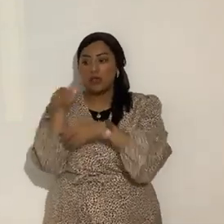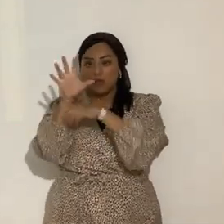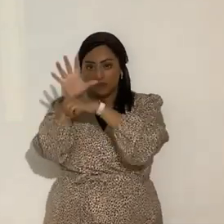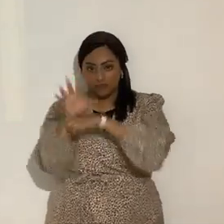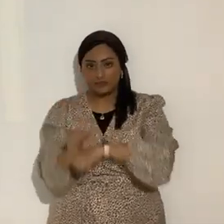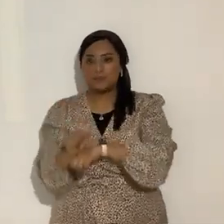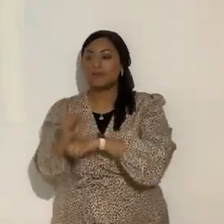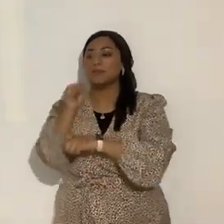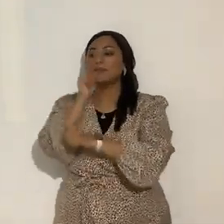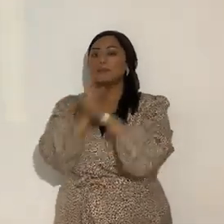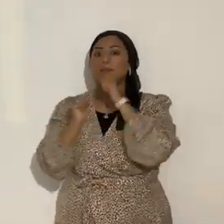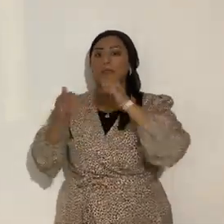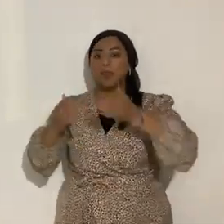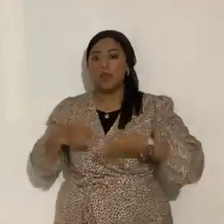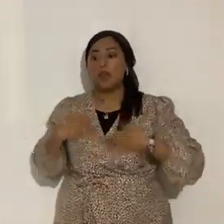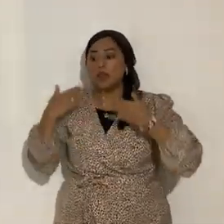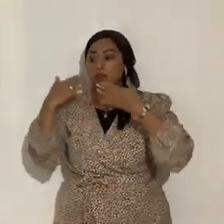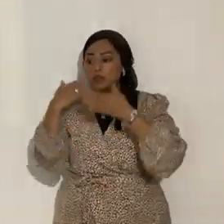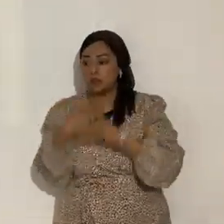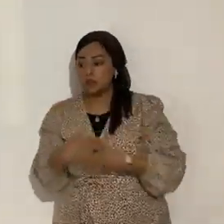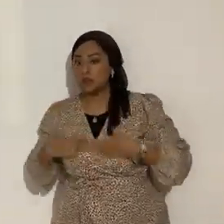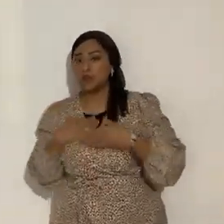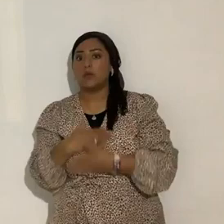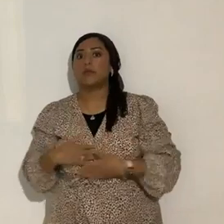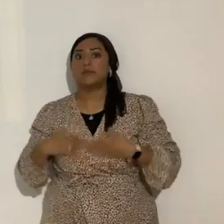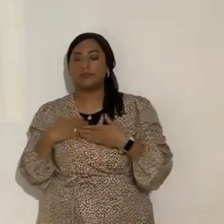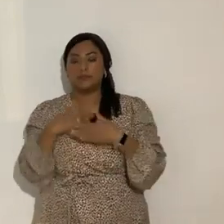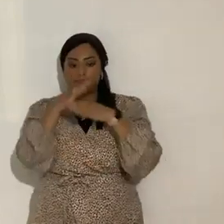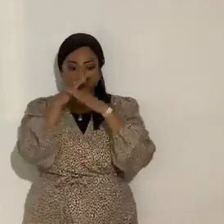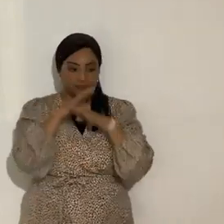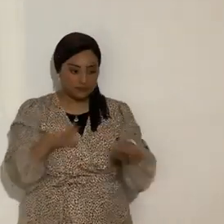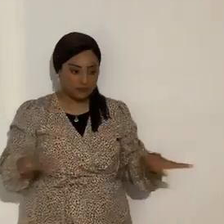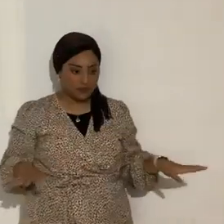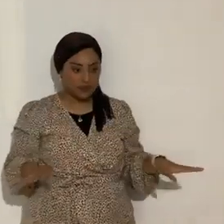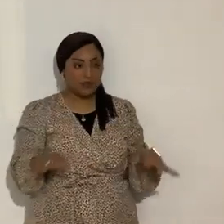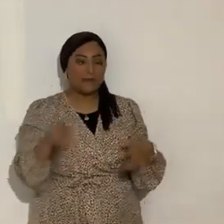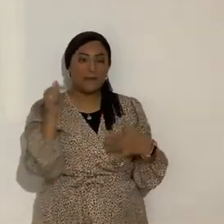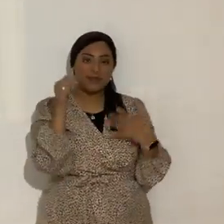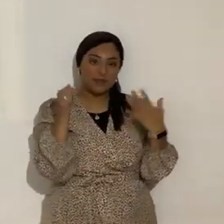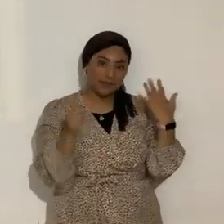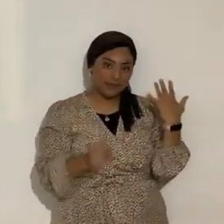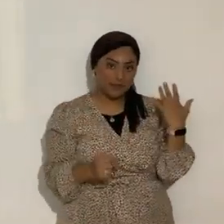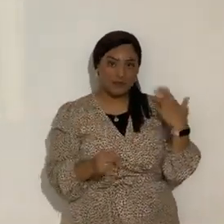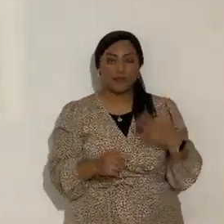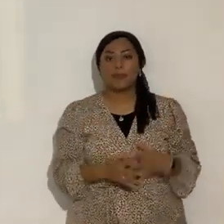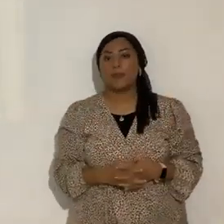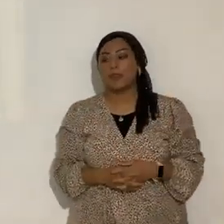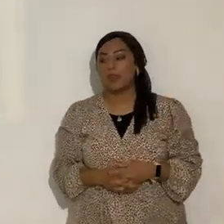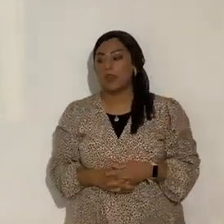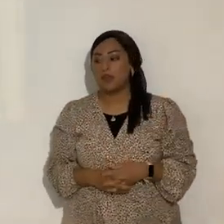propio, la paciencia, el gozo, la paz, la benignidad, la mansedumbre, etcétera, etcétera.